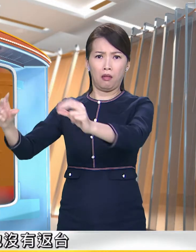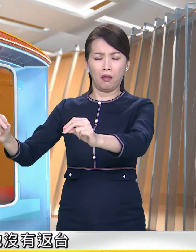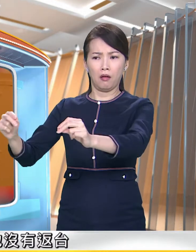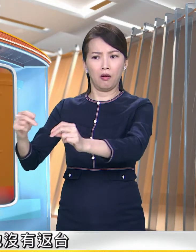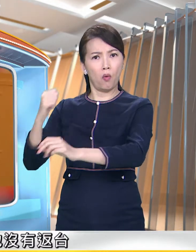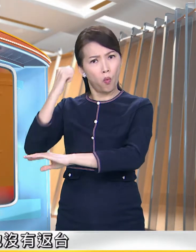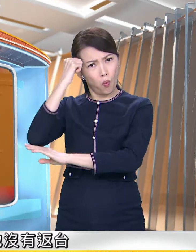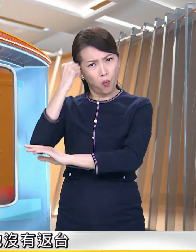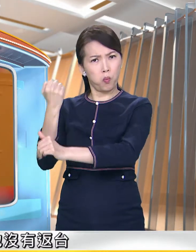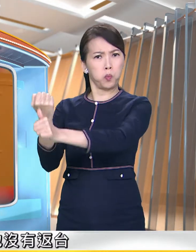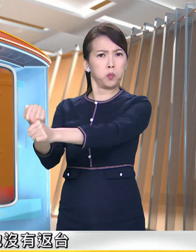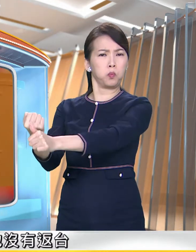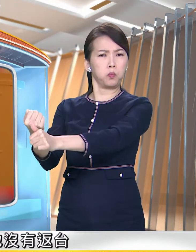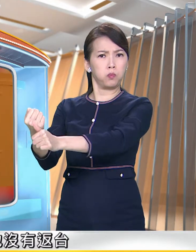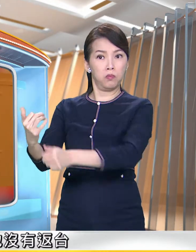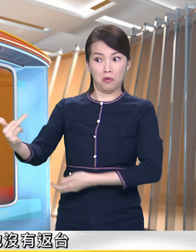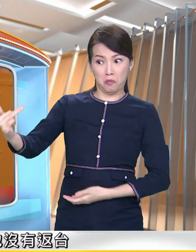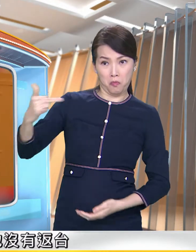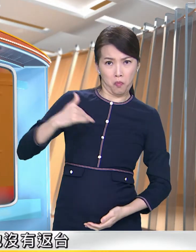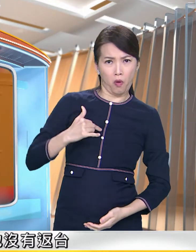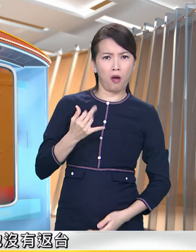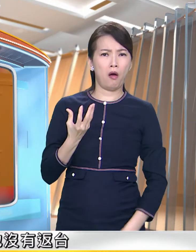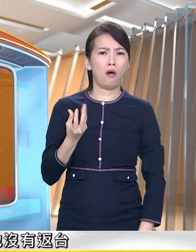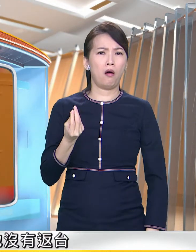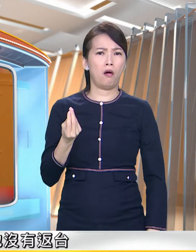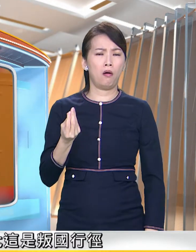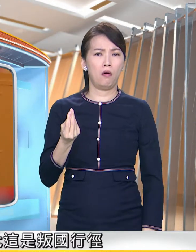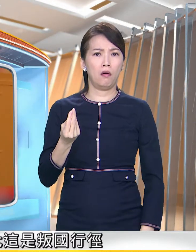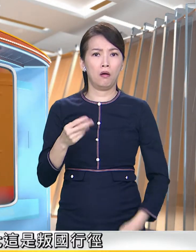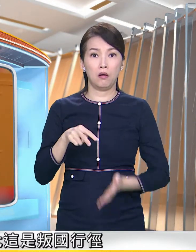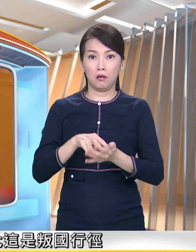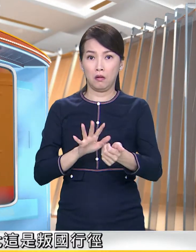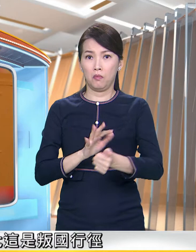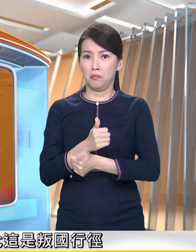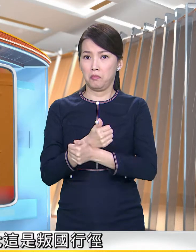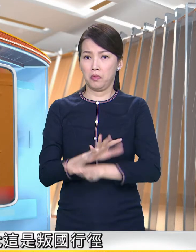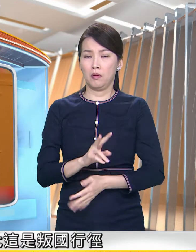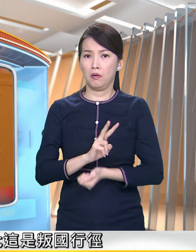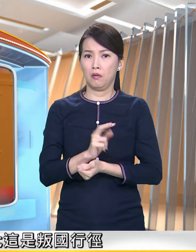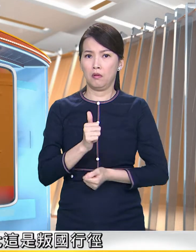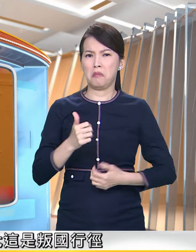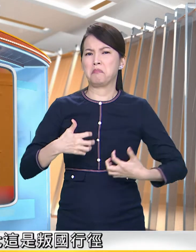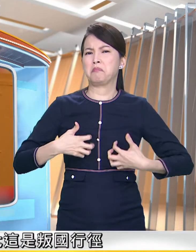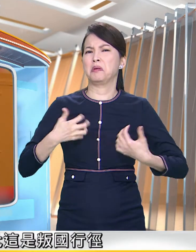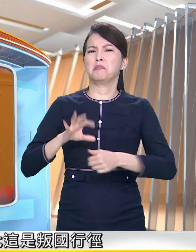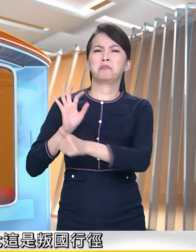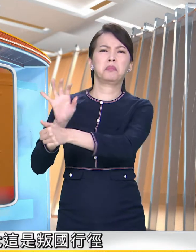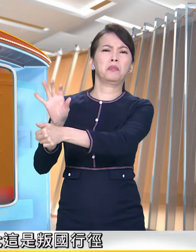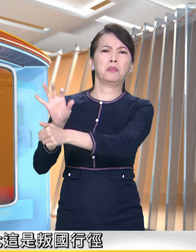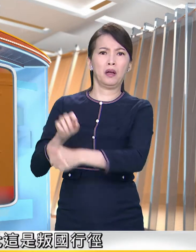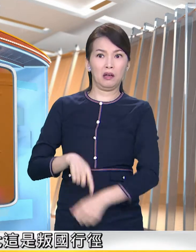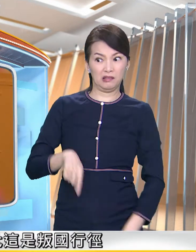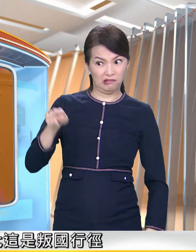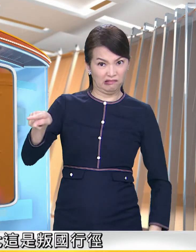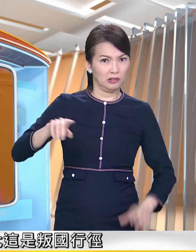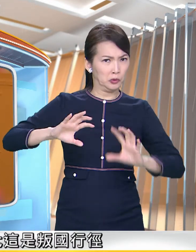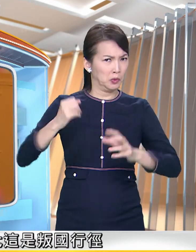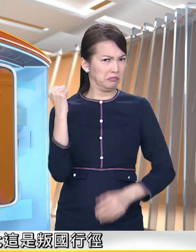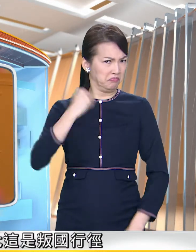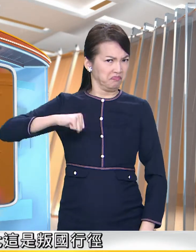且他就居住在当地，没有返台。前立委林卓水痛批这是叛国